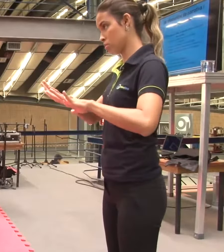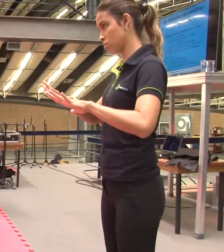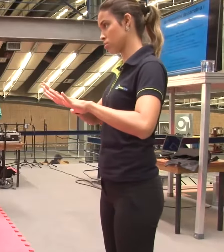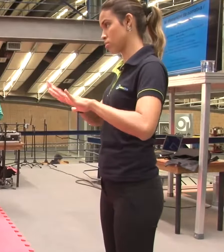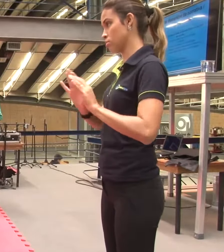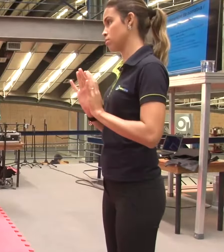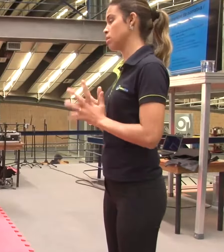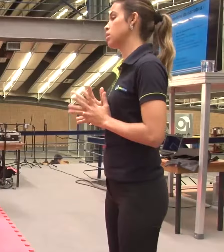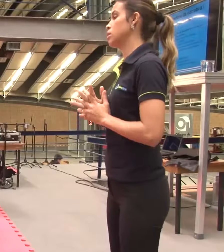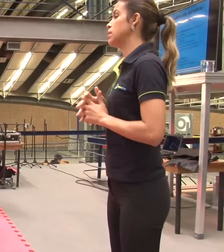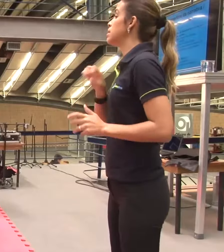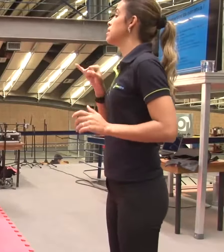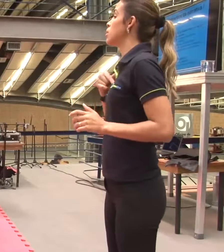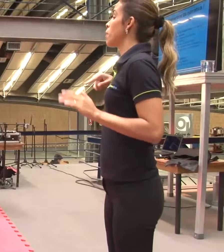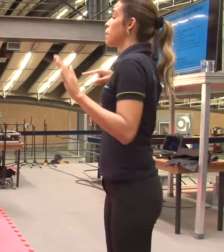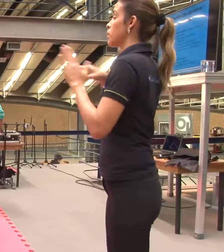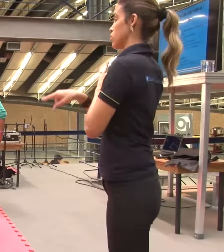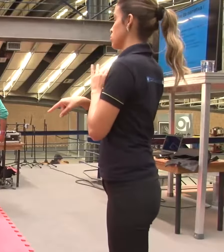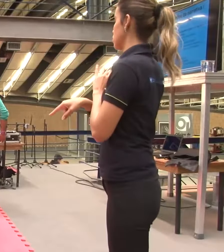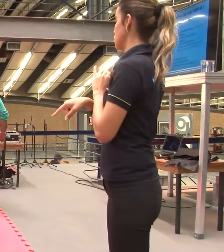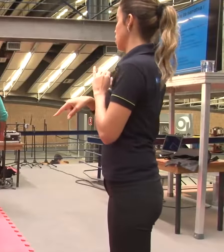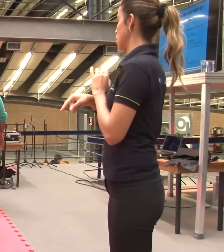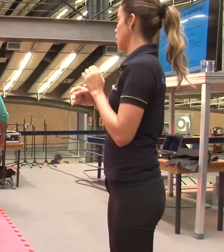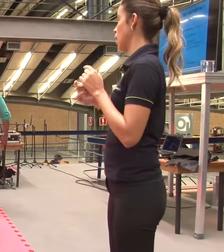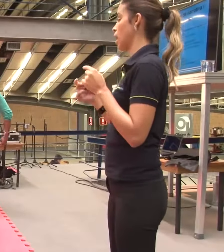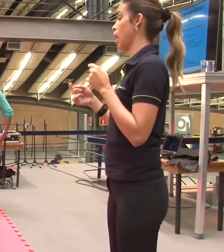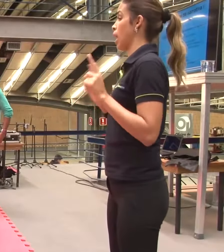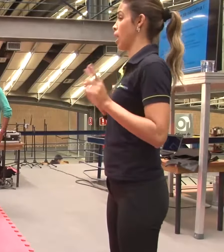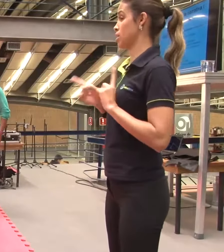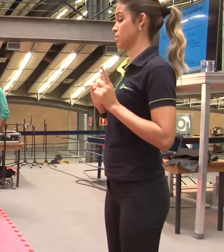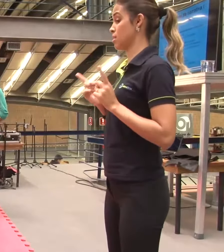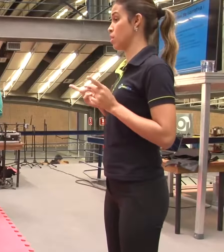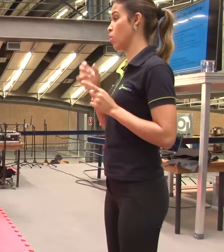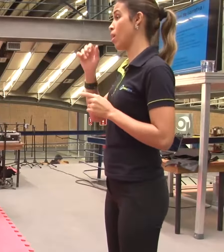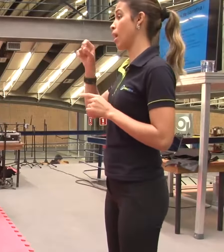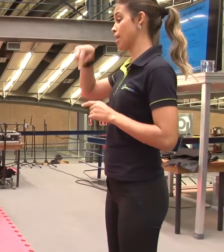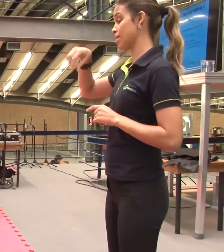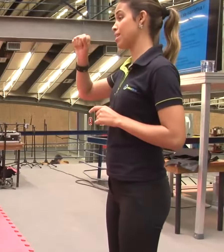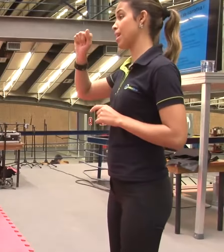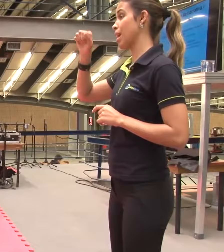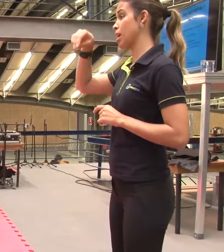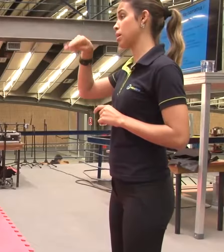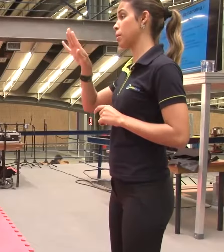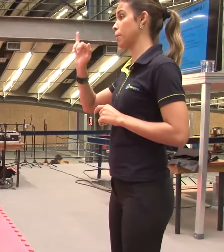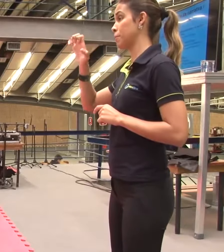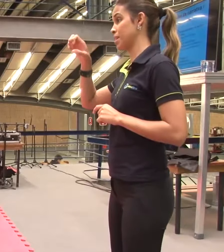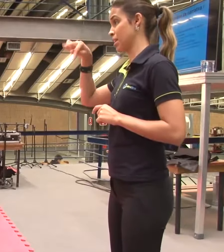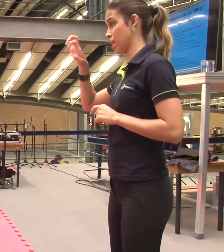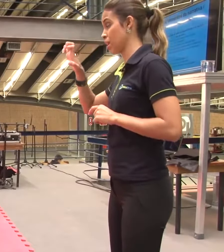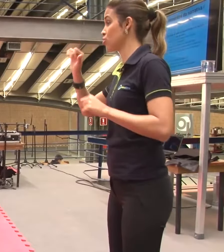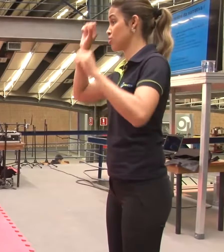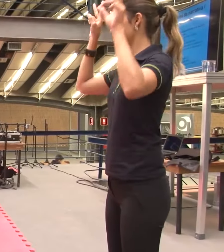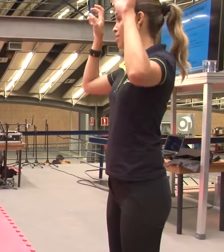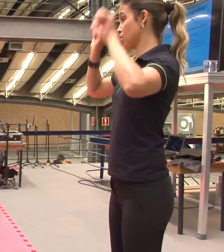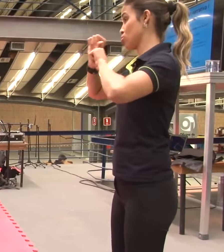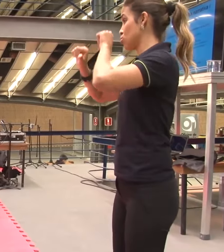Se eu perguntar com relação ao ambiente, eu já passo de uma questão meramente